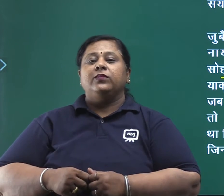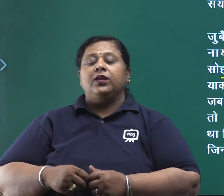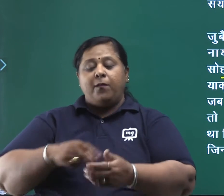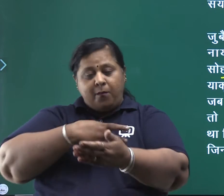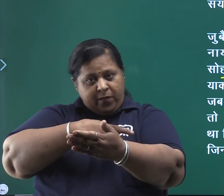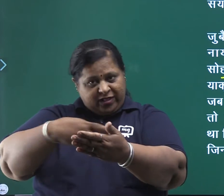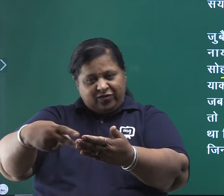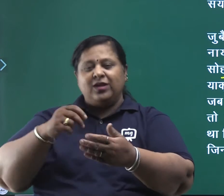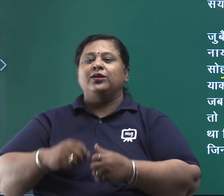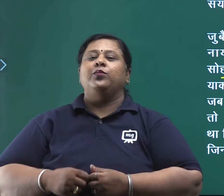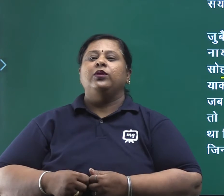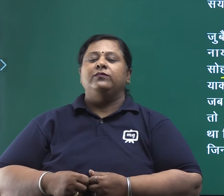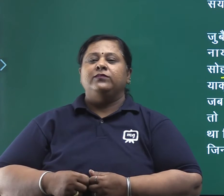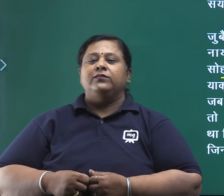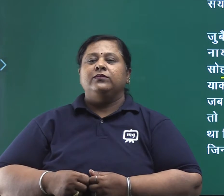पृथ्वीराज कपूर,